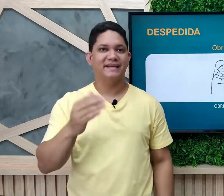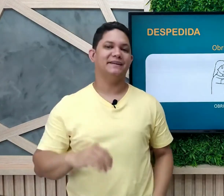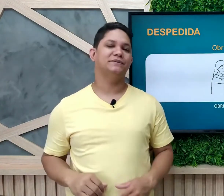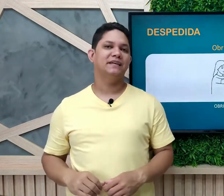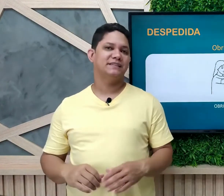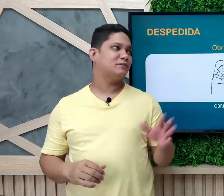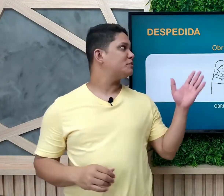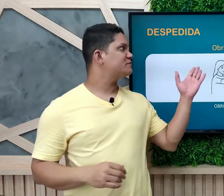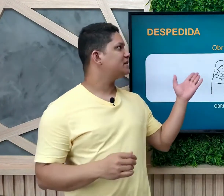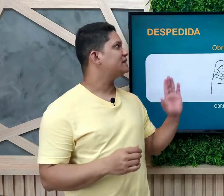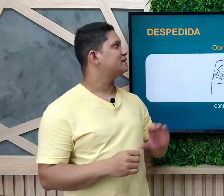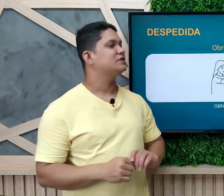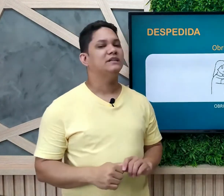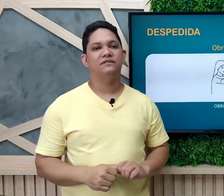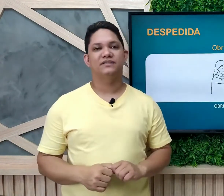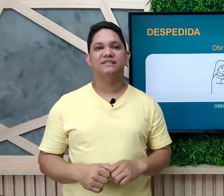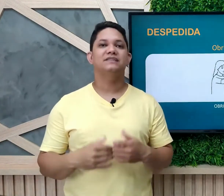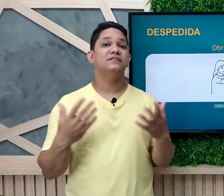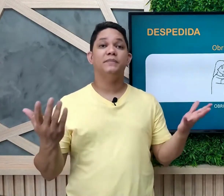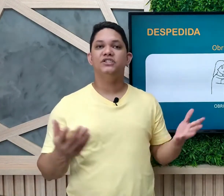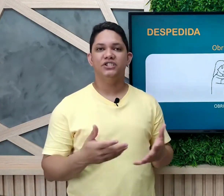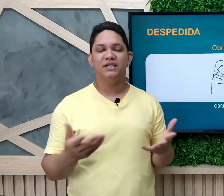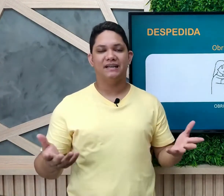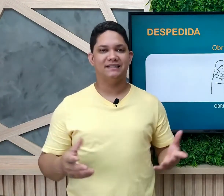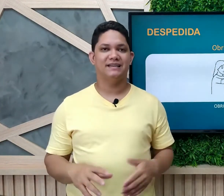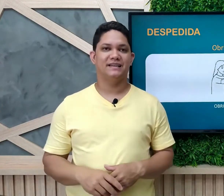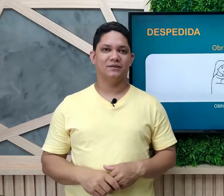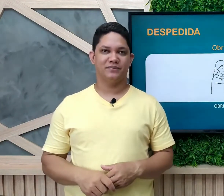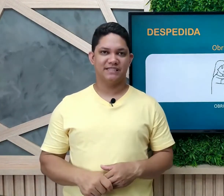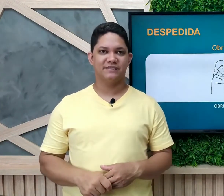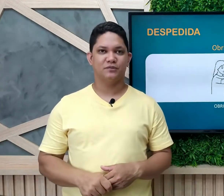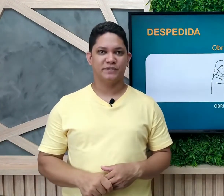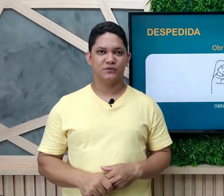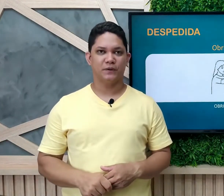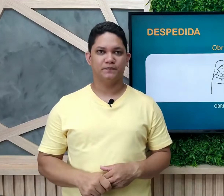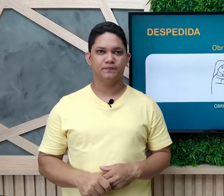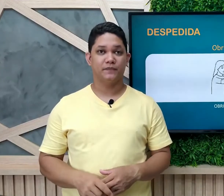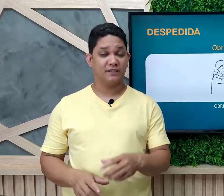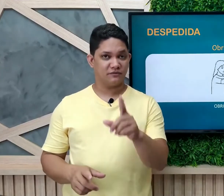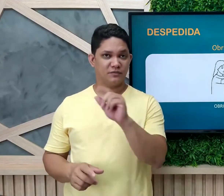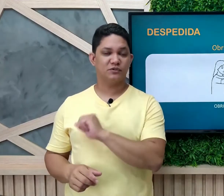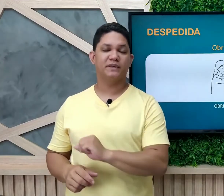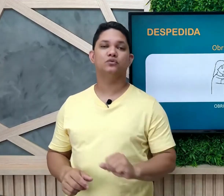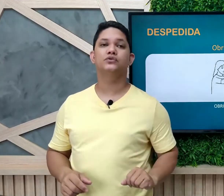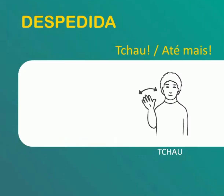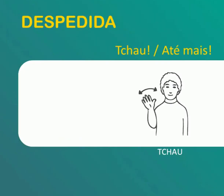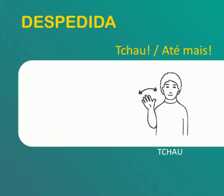obrigado. Isso é uma possibilidade de você se despedir ali naquela apresentação pessoal. Então vamos para o nosso último